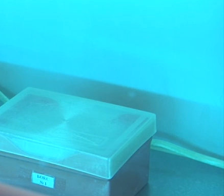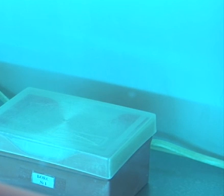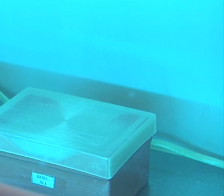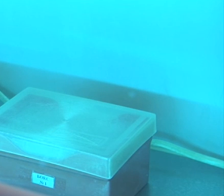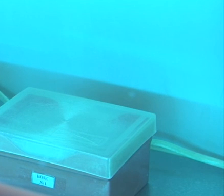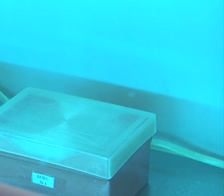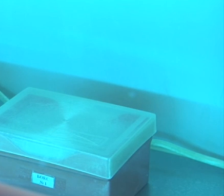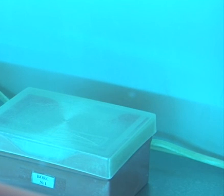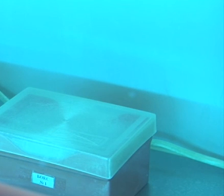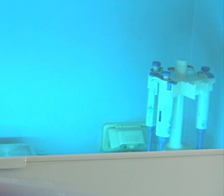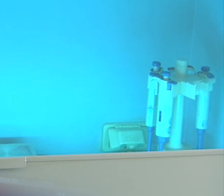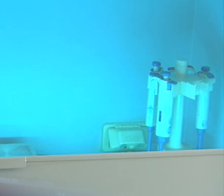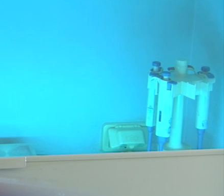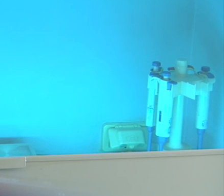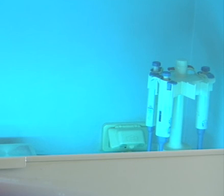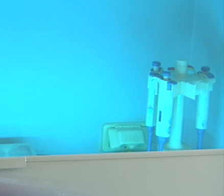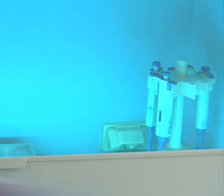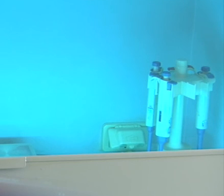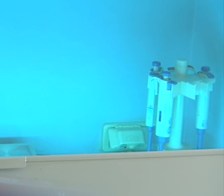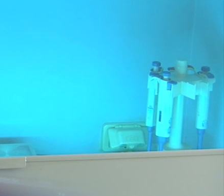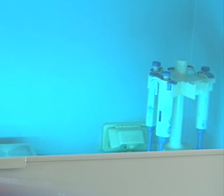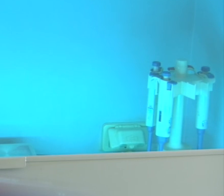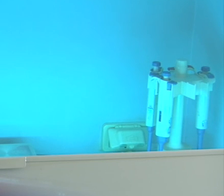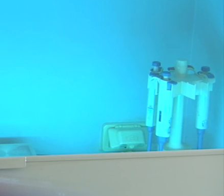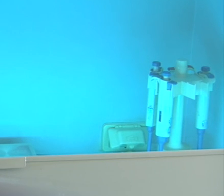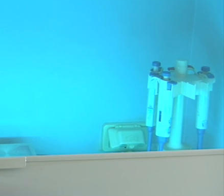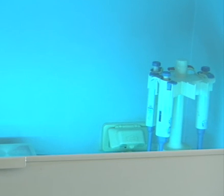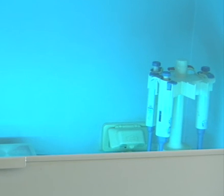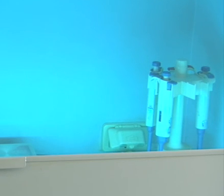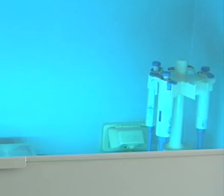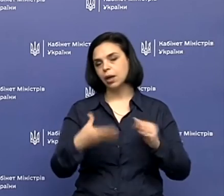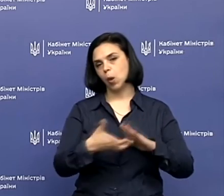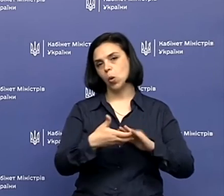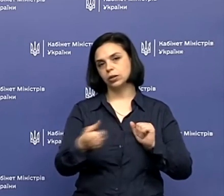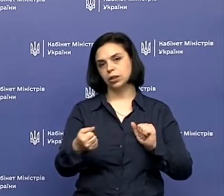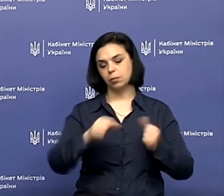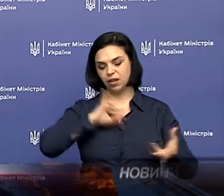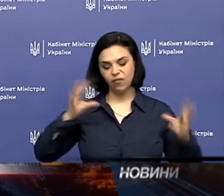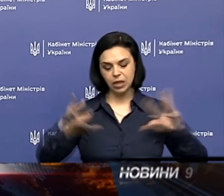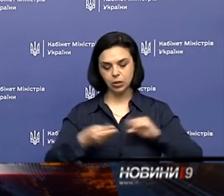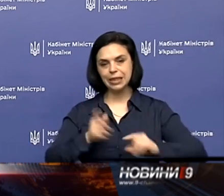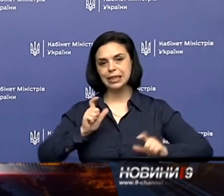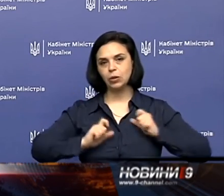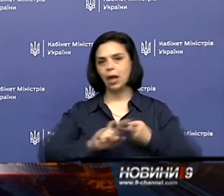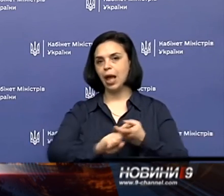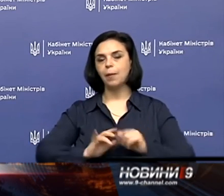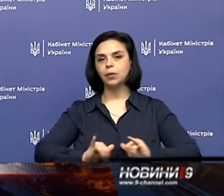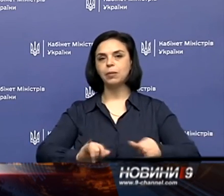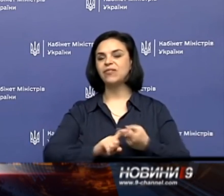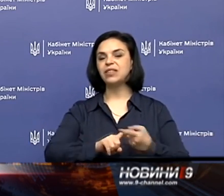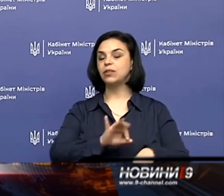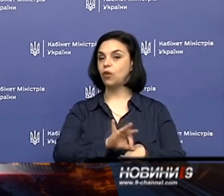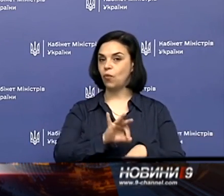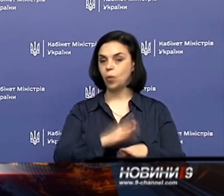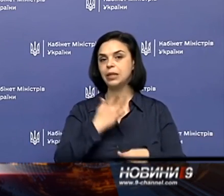Держлікслужба почала позапланову перевірку цих тестів. «На днях ми отримали висновок Інституту епідеміології і інфекційних